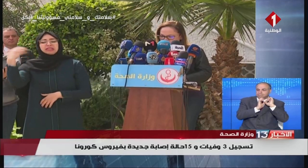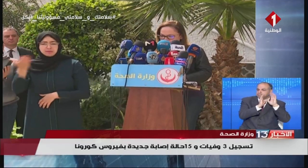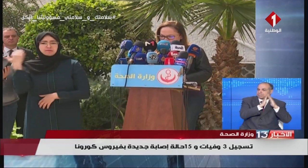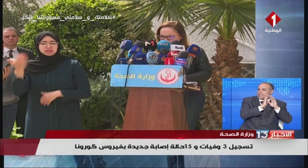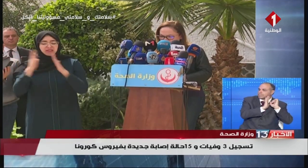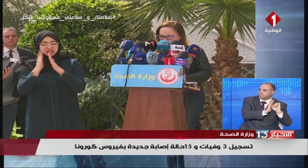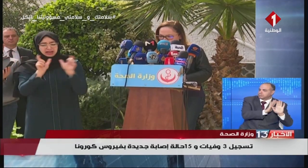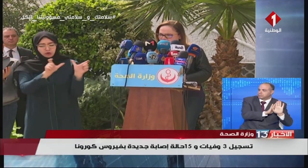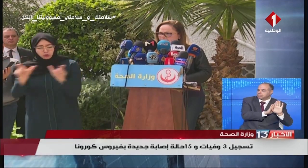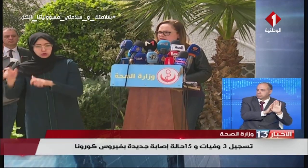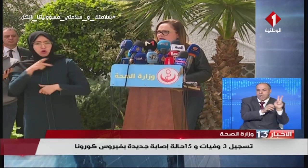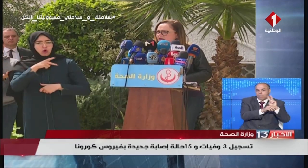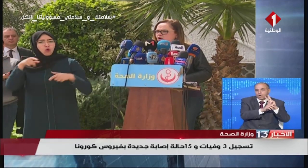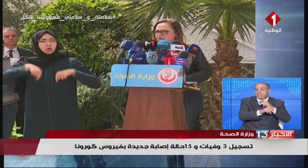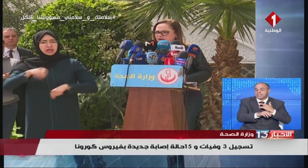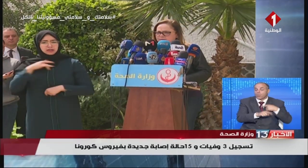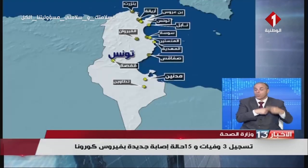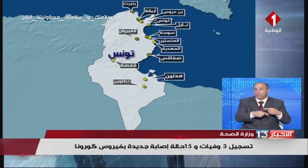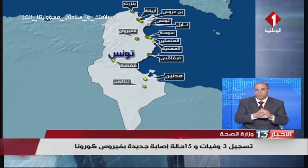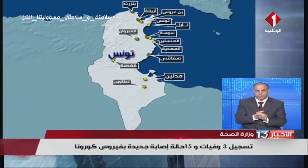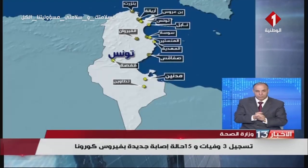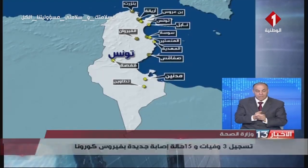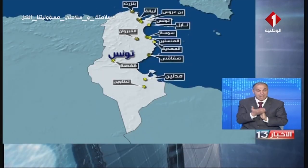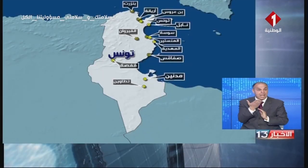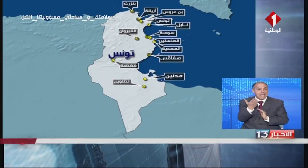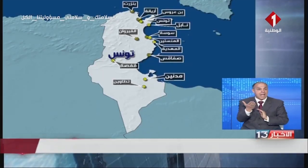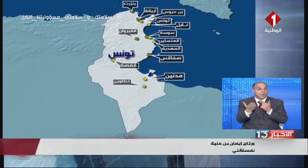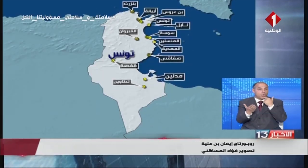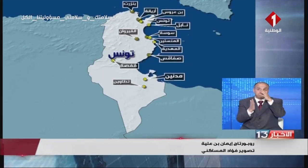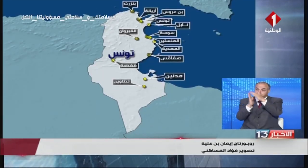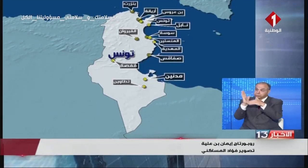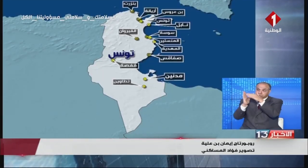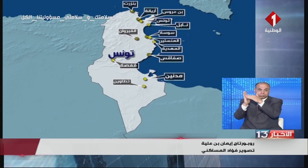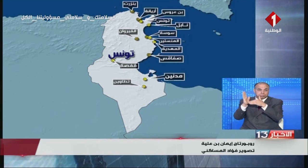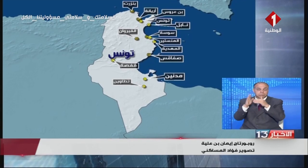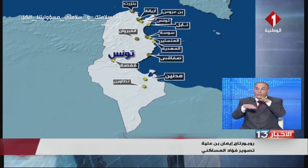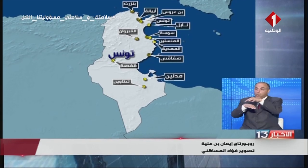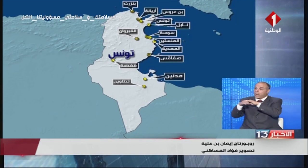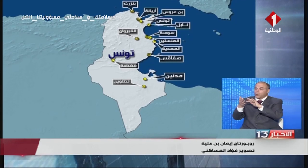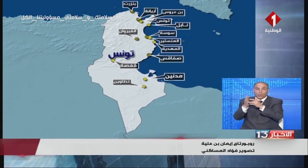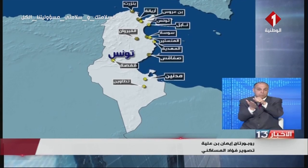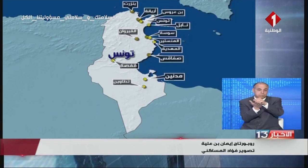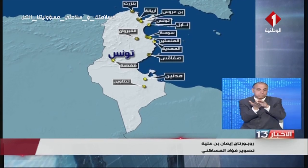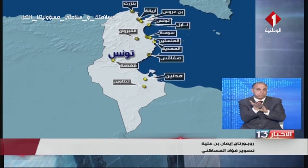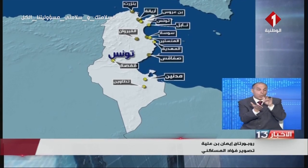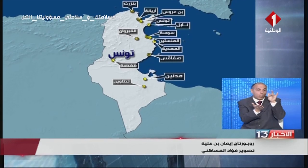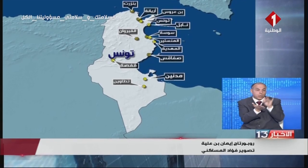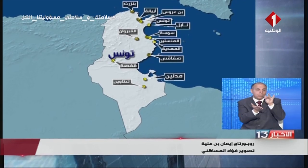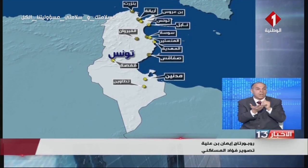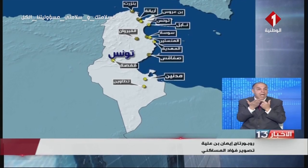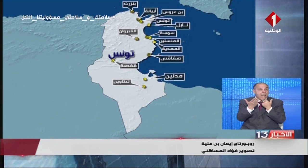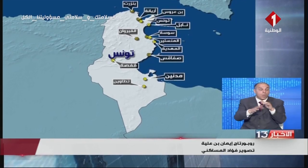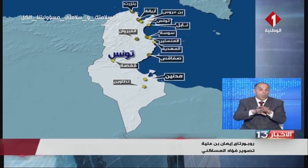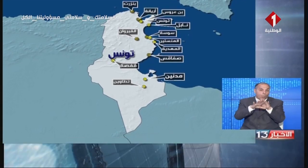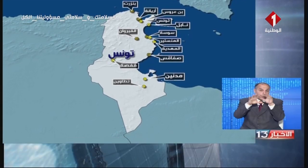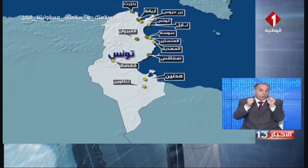الحجر الصحي والمراقبة الصحية اليومية. هذا وقد اتسعت قائمة الولايات التي سجلت حالات إصابة،